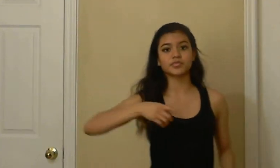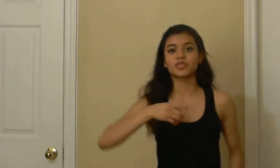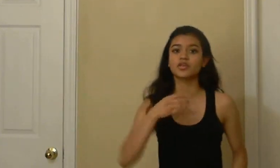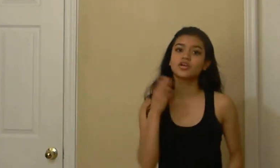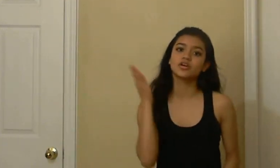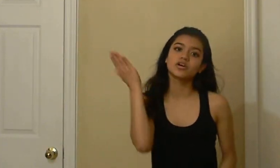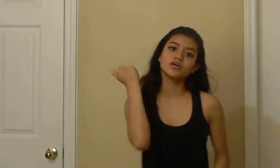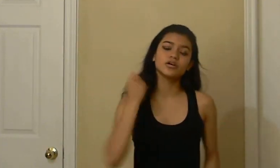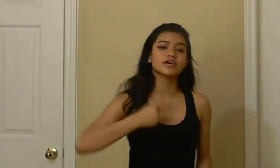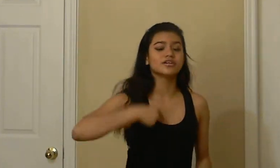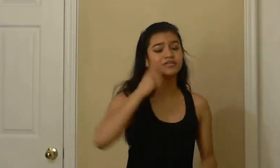No